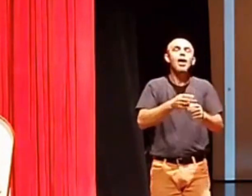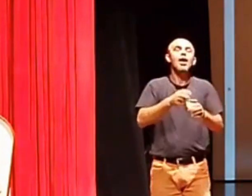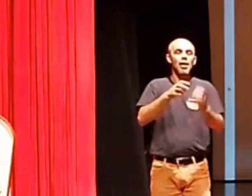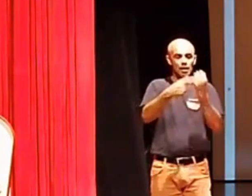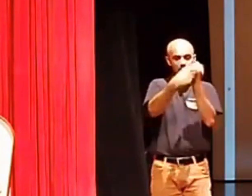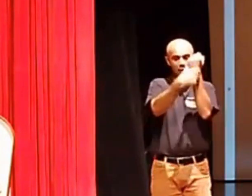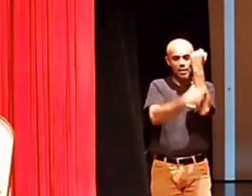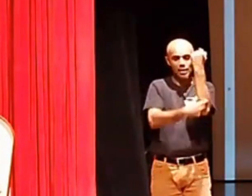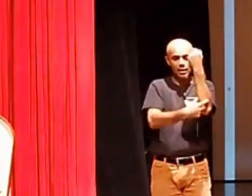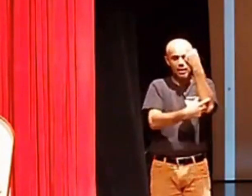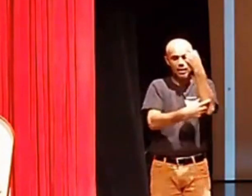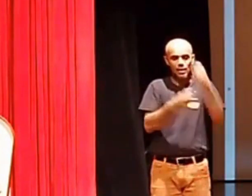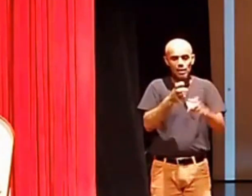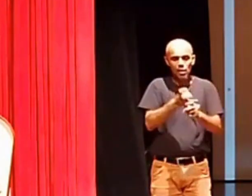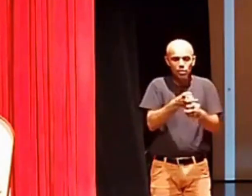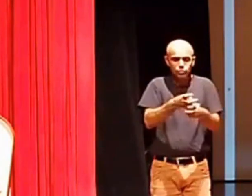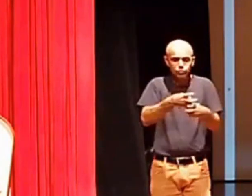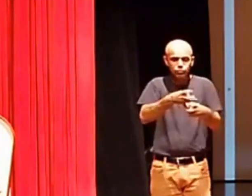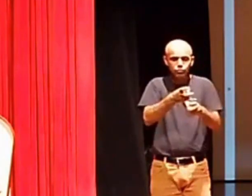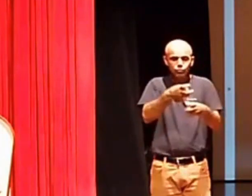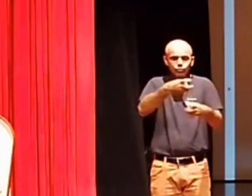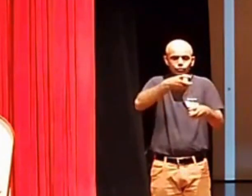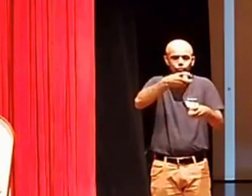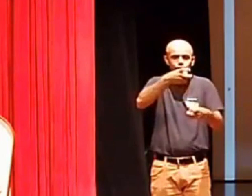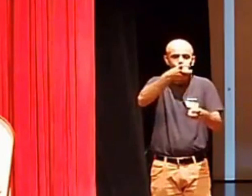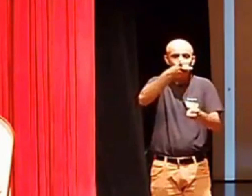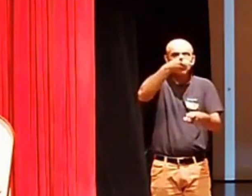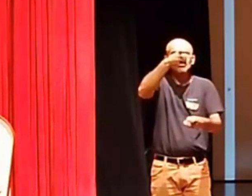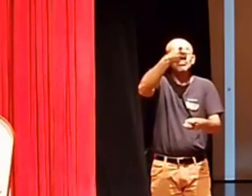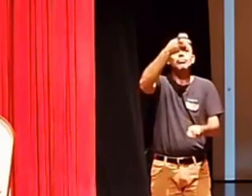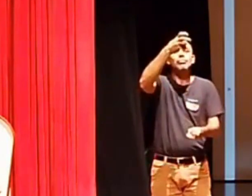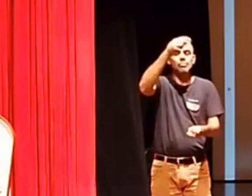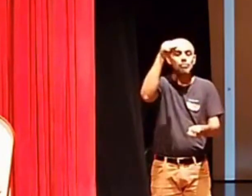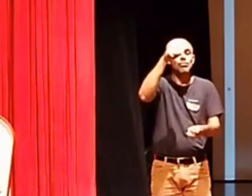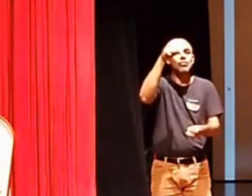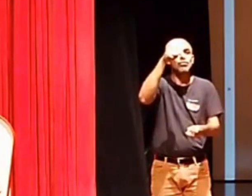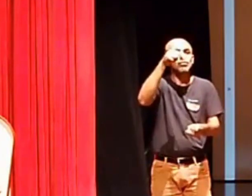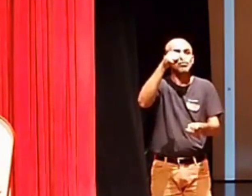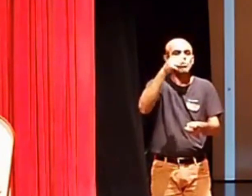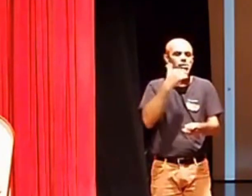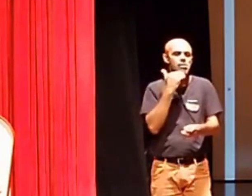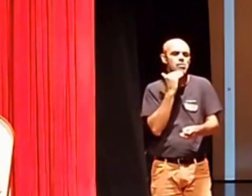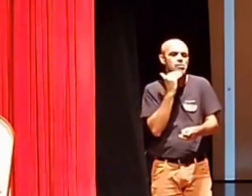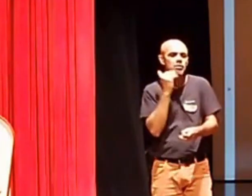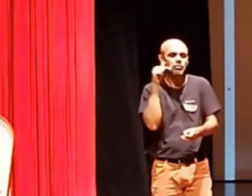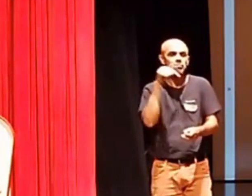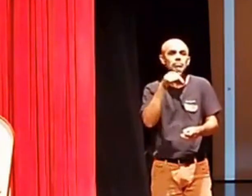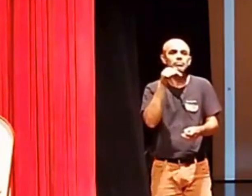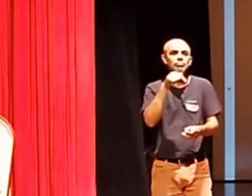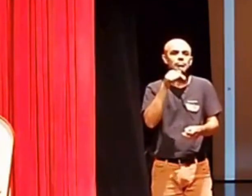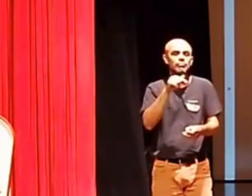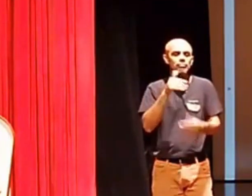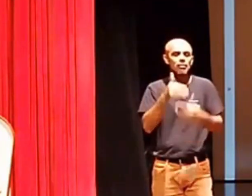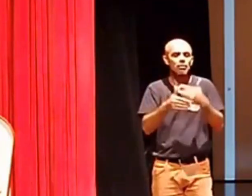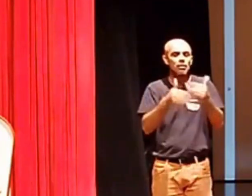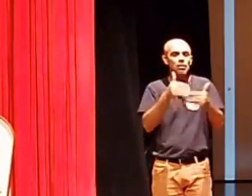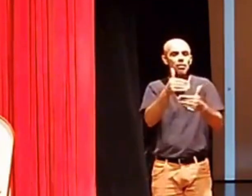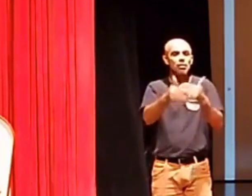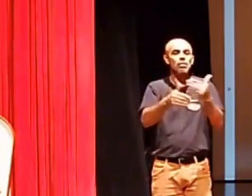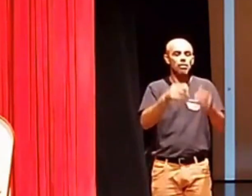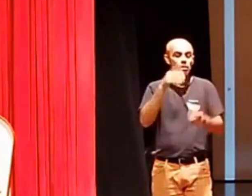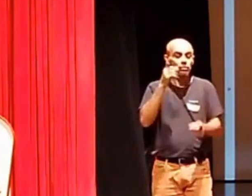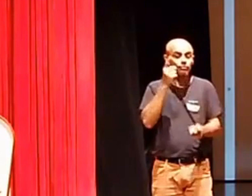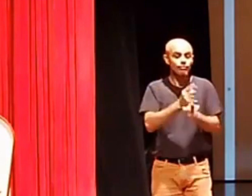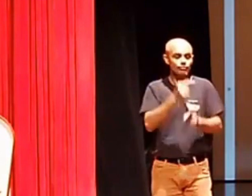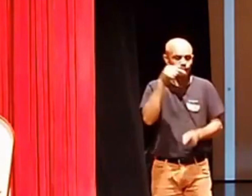vai criando ali uma estrutura com base naquela deformidade que vai acontecendo ali, naquela